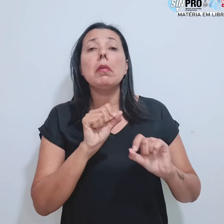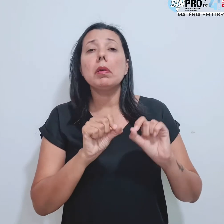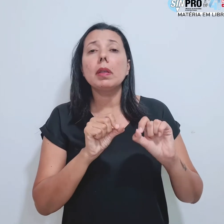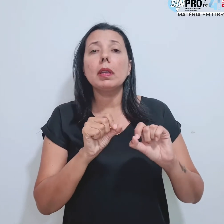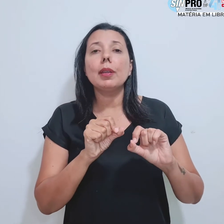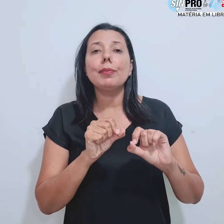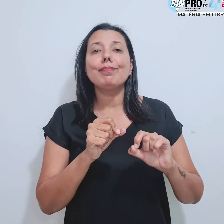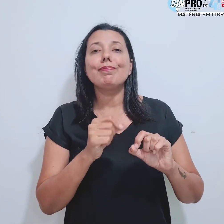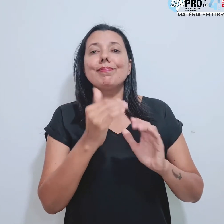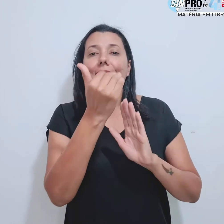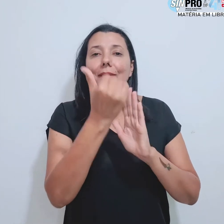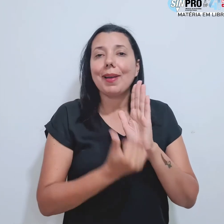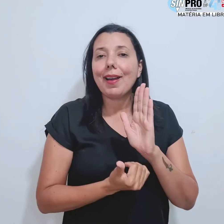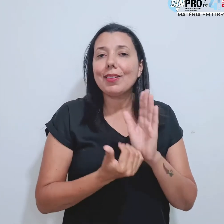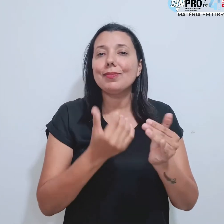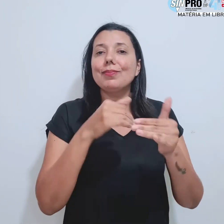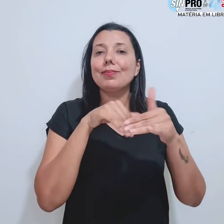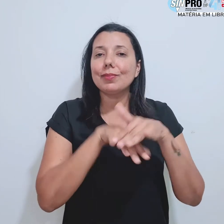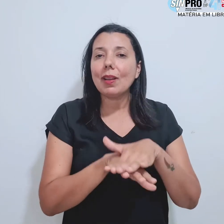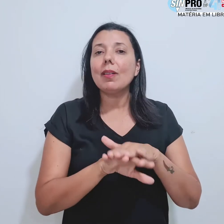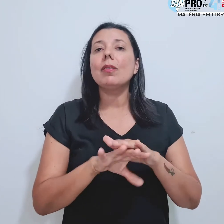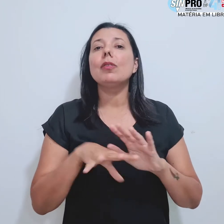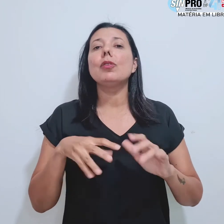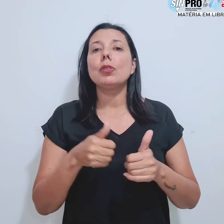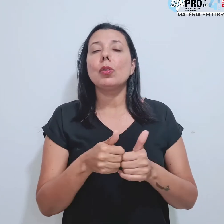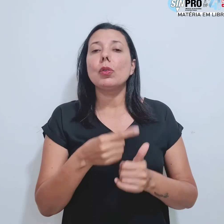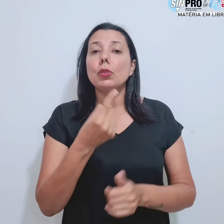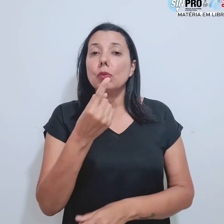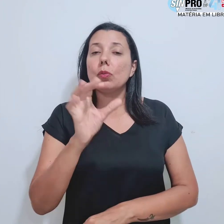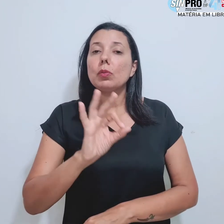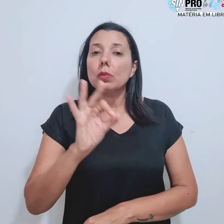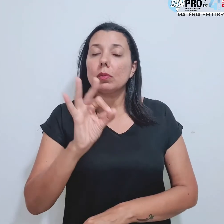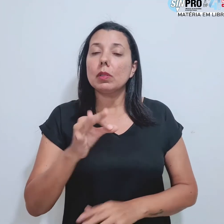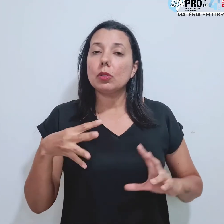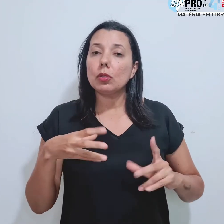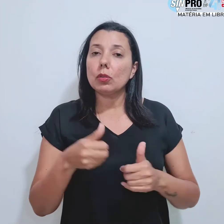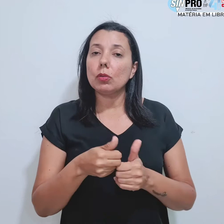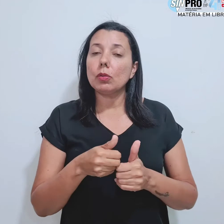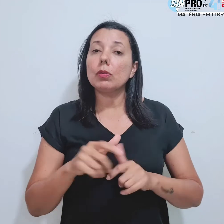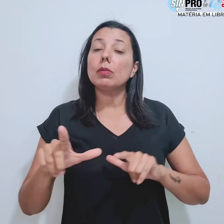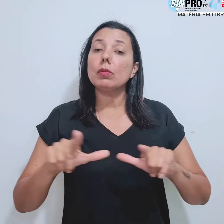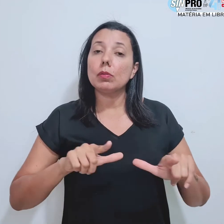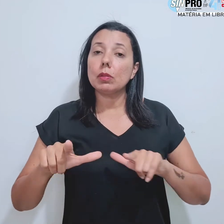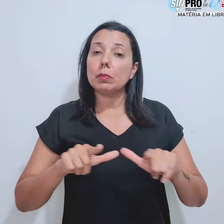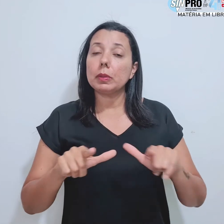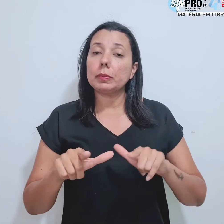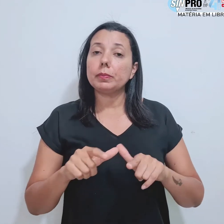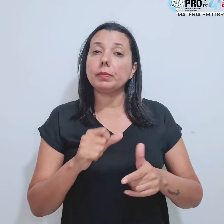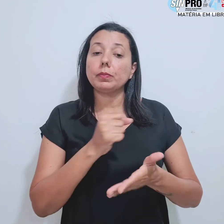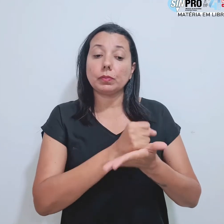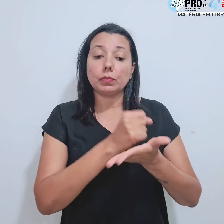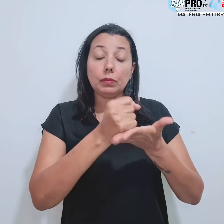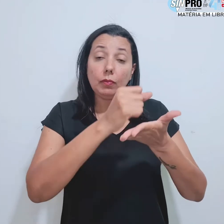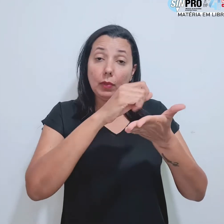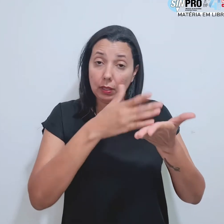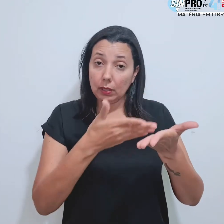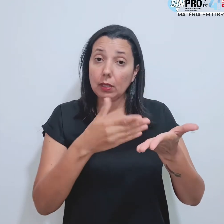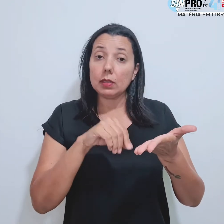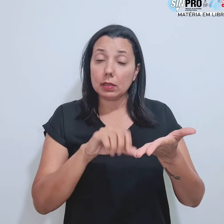empregadores para a baixa inclusão, em torno de 1% do total de empregos com carteira assinada,